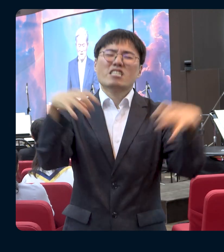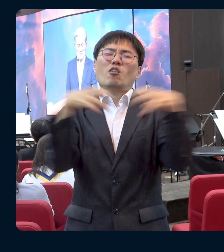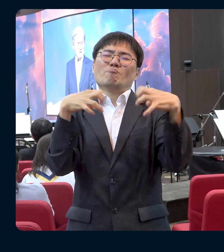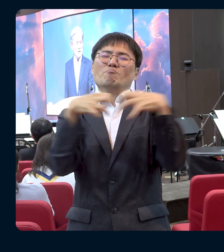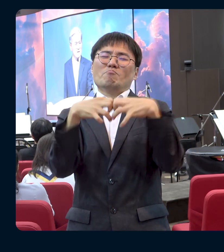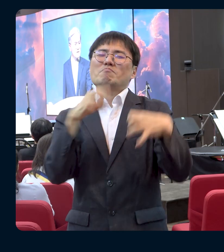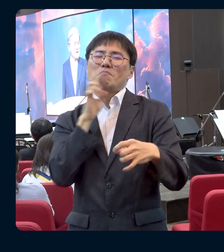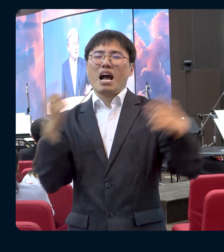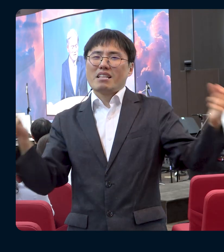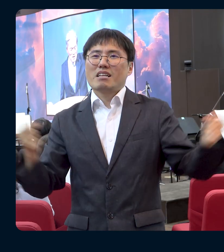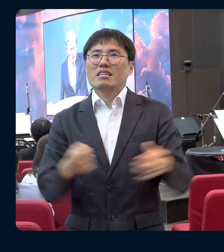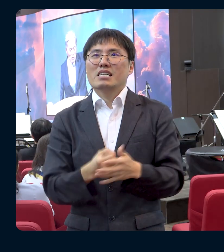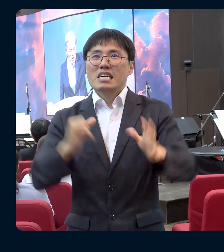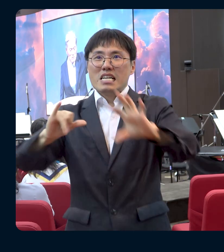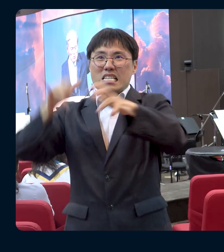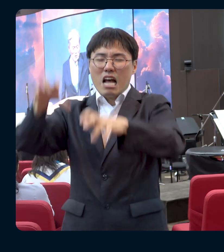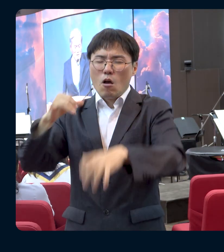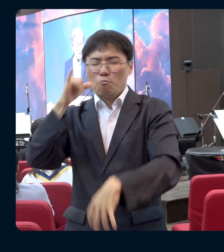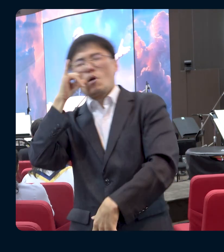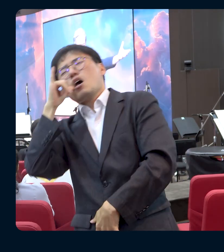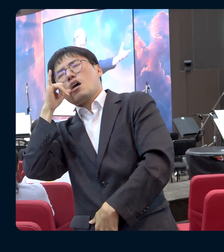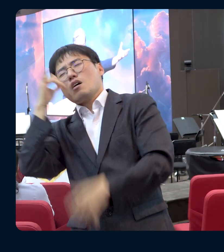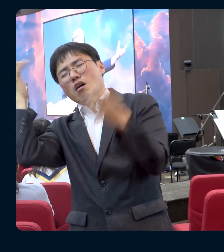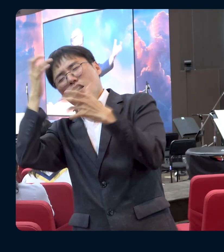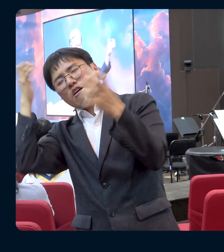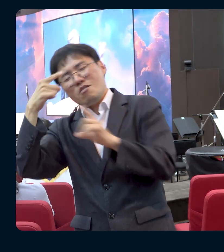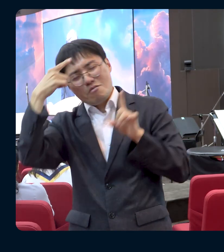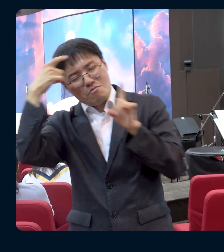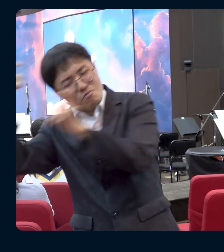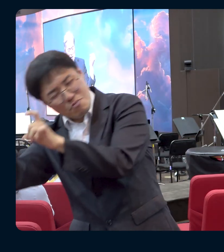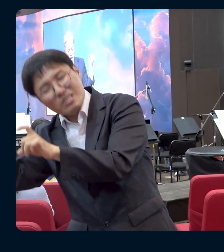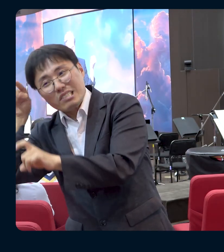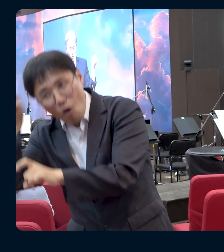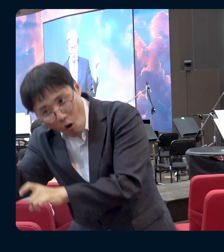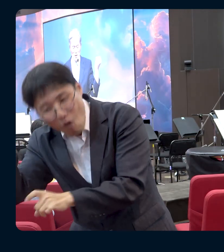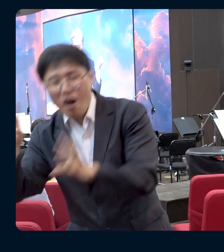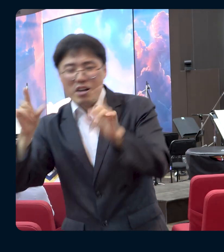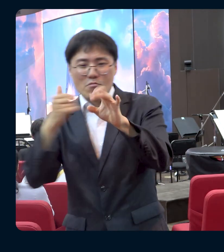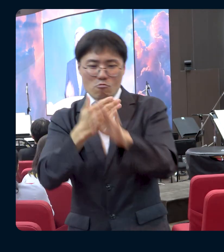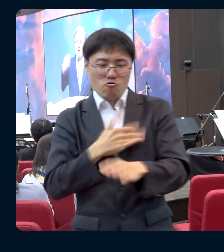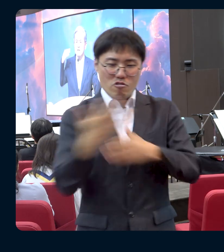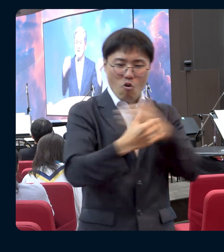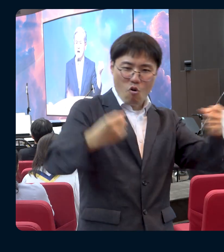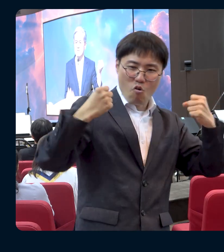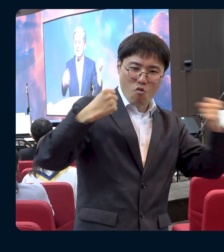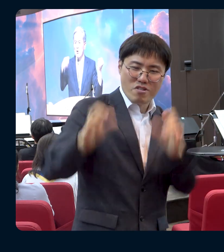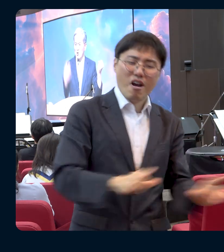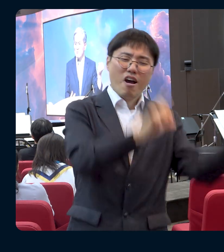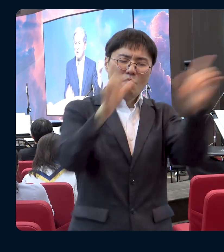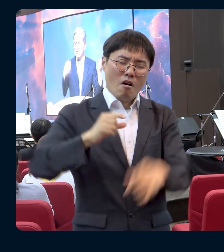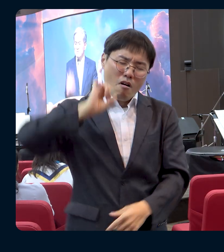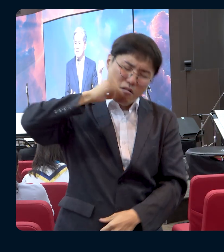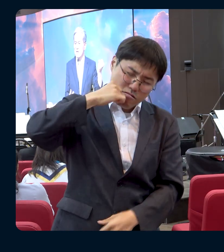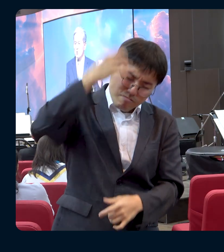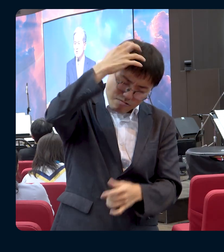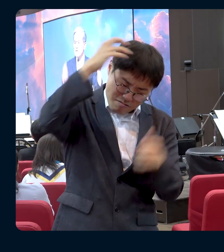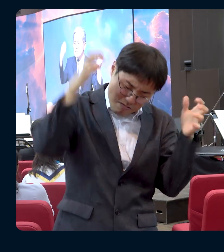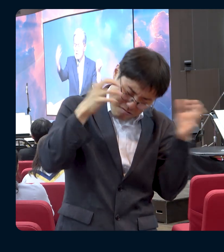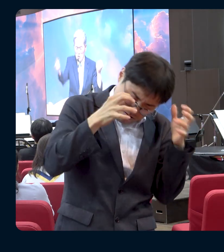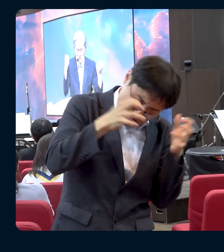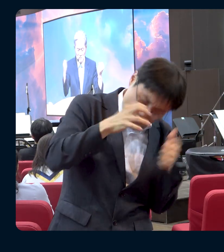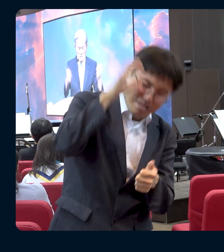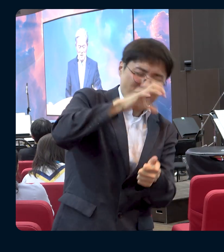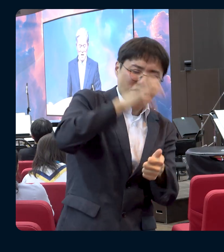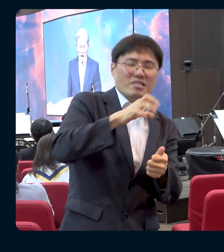싸움이다. 그게 세상의 쾌락을 이용한 유혹으로 오는 것이든, 아니면 우리의 건강과 삶을 어렵게 하고 힘들게 해서